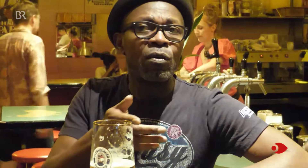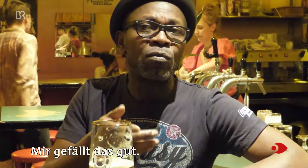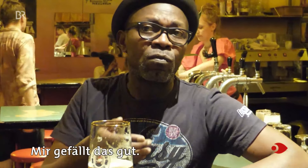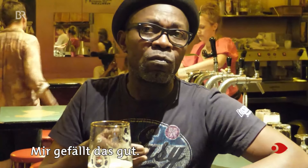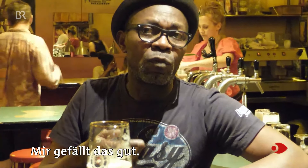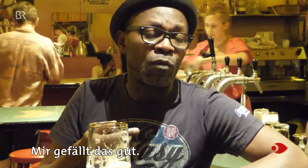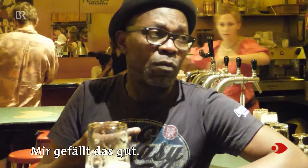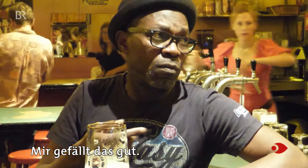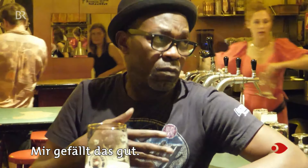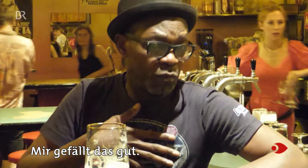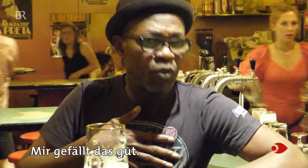Mir gefällt das gut.